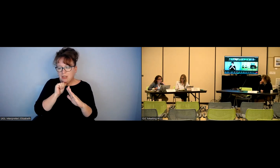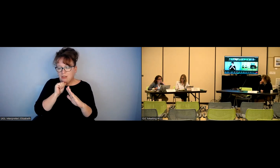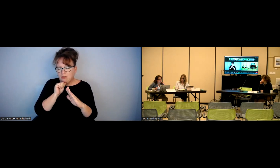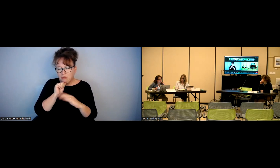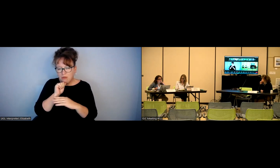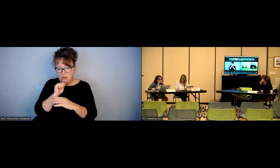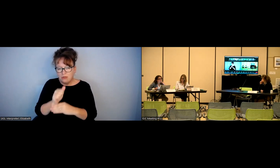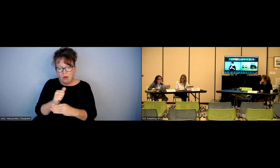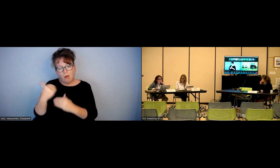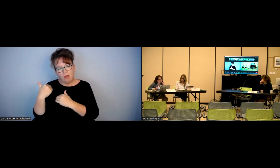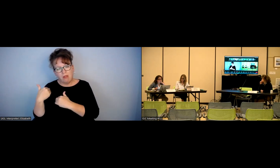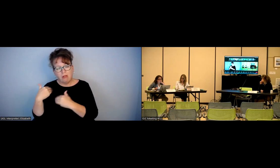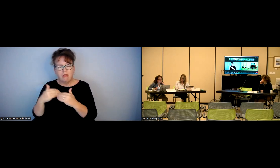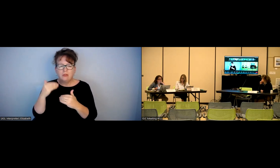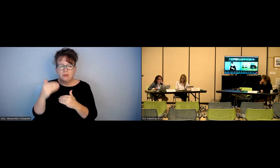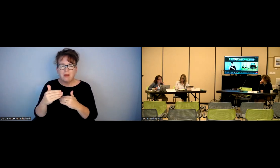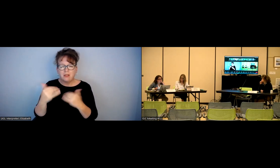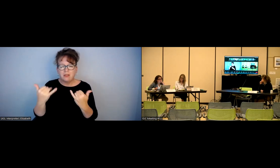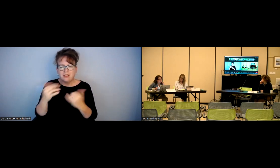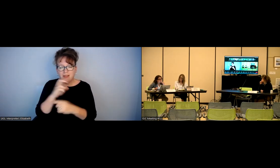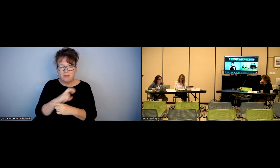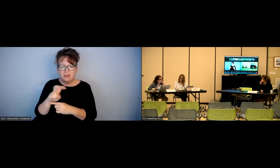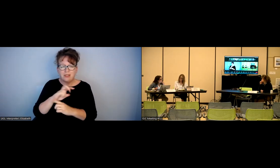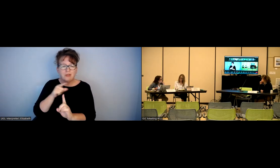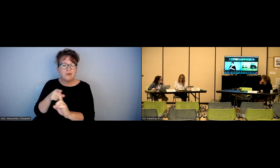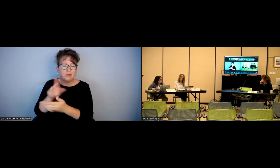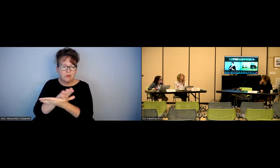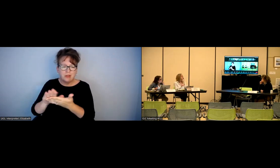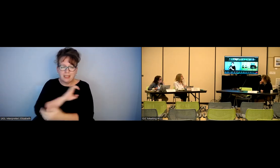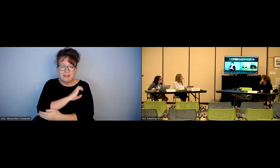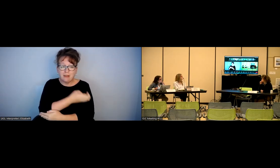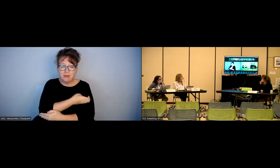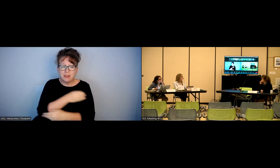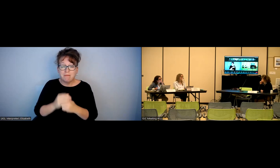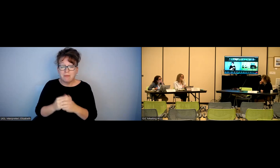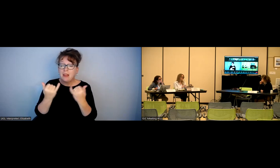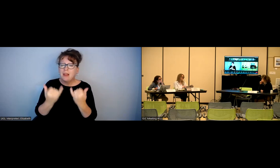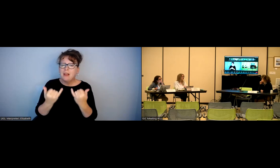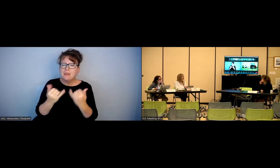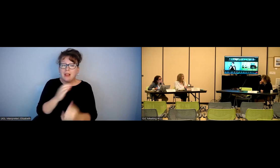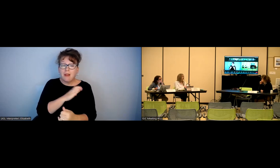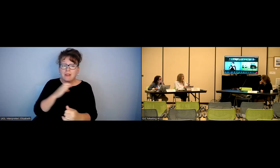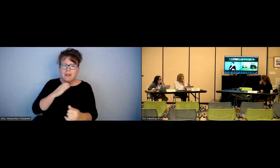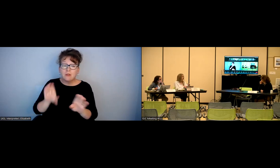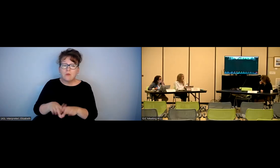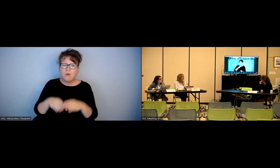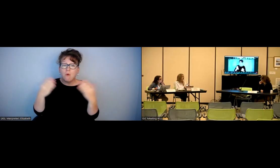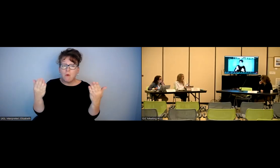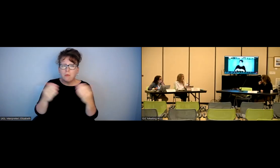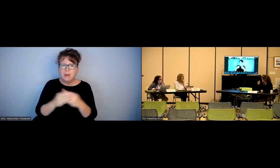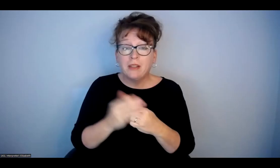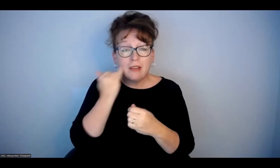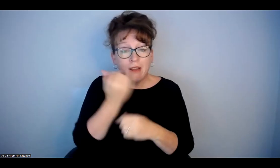poblaciones de Justicia ambiental no sufran en esta transición a la energía